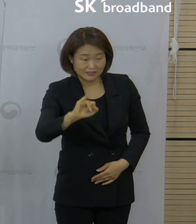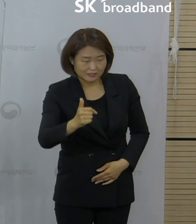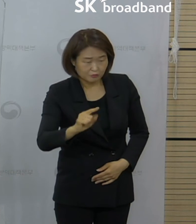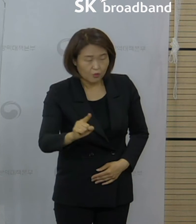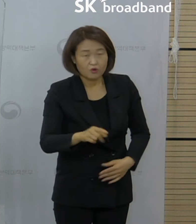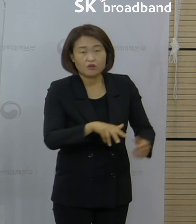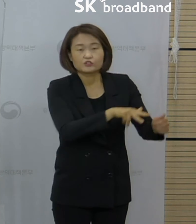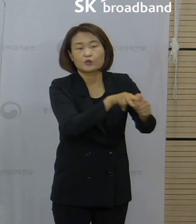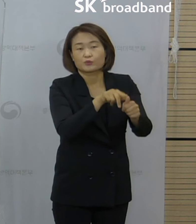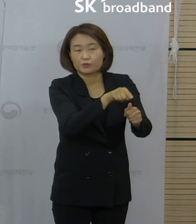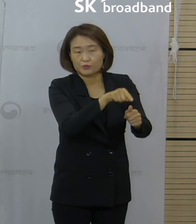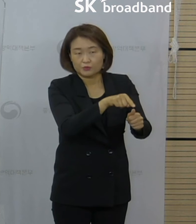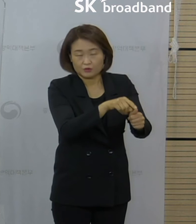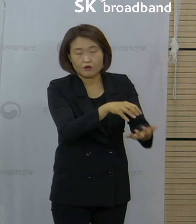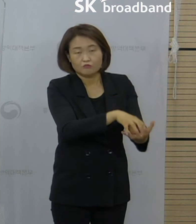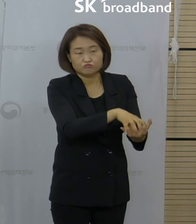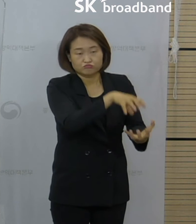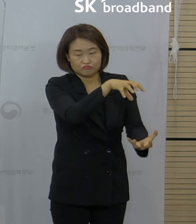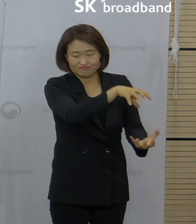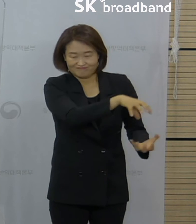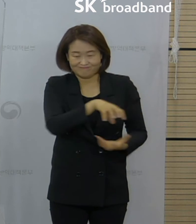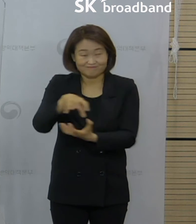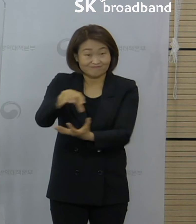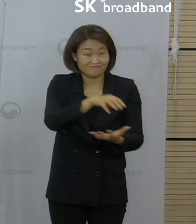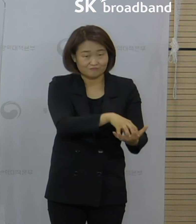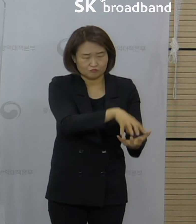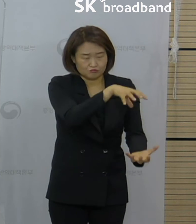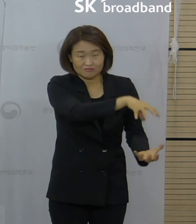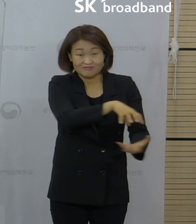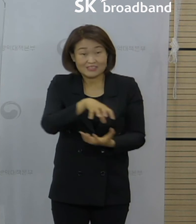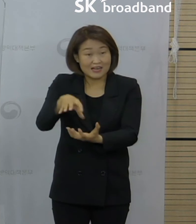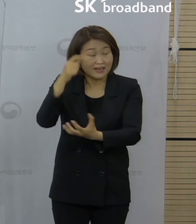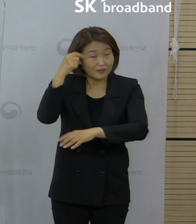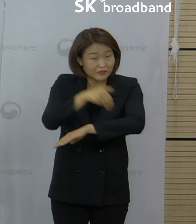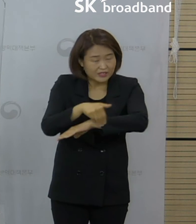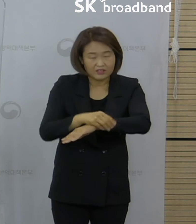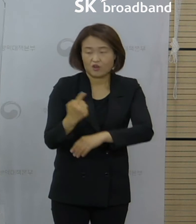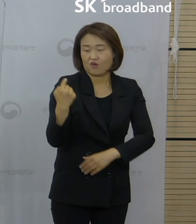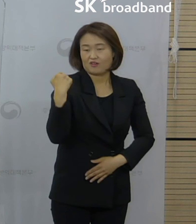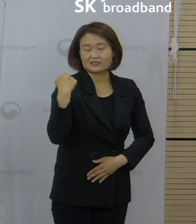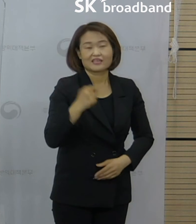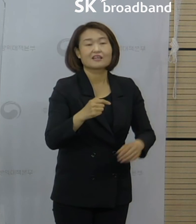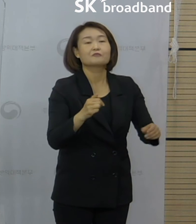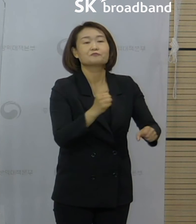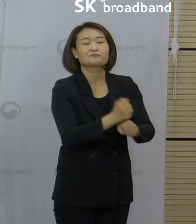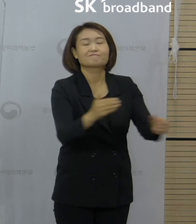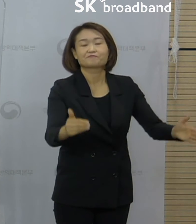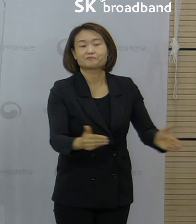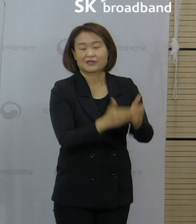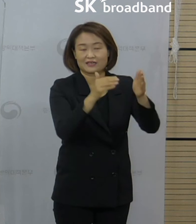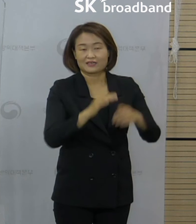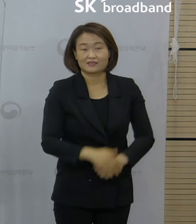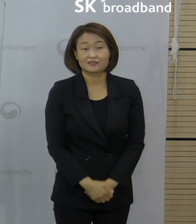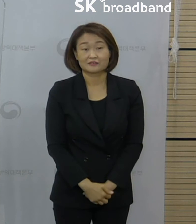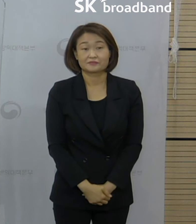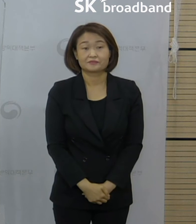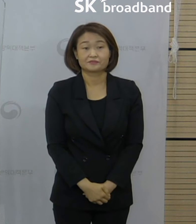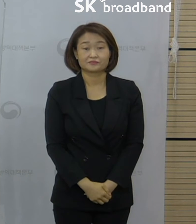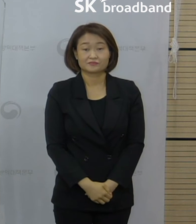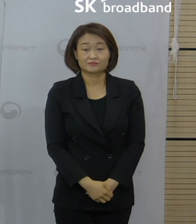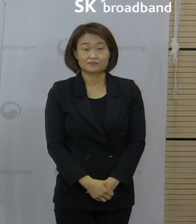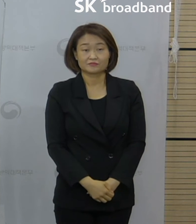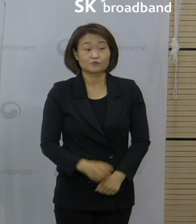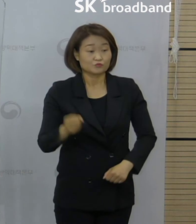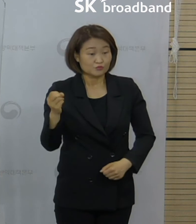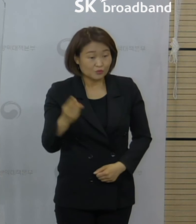관련된 그 설치는 사실 어제까지 마무리가 완료가 됐고요. 그리고 지금 진행 중인 상황은 그 저희